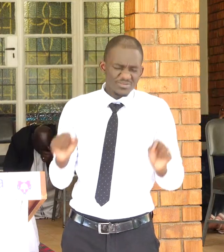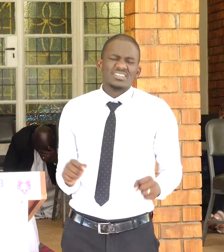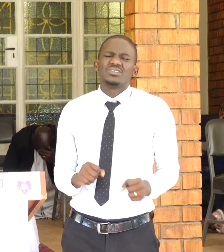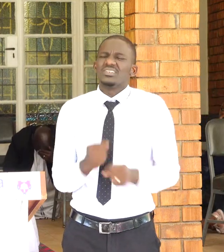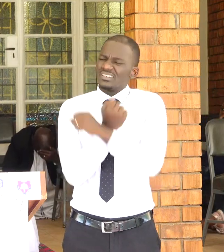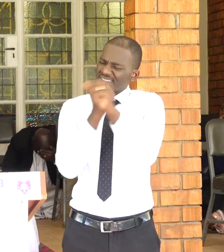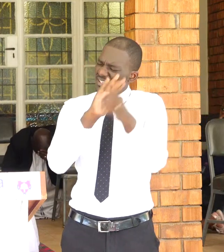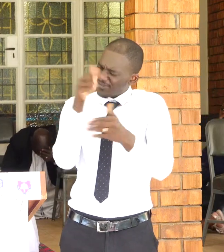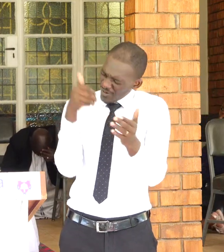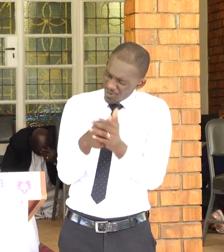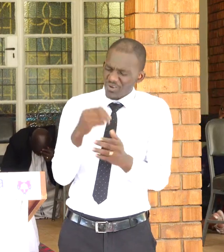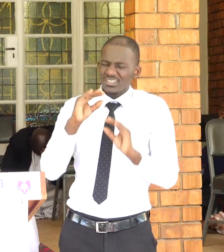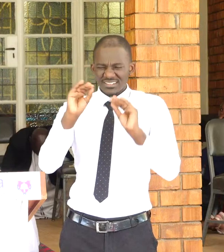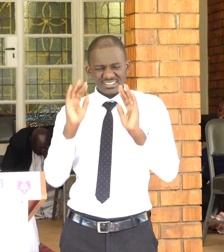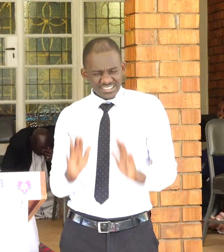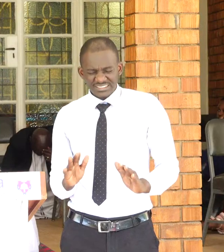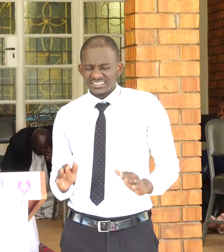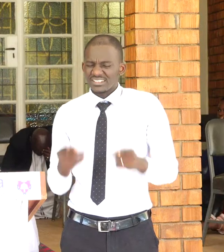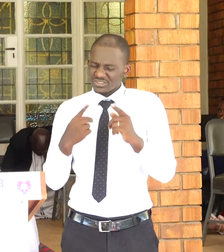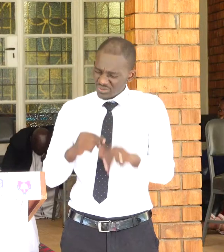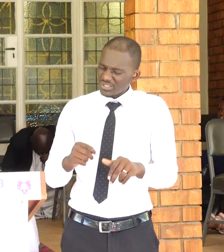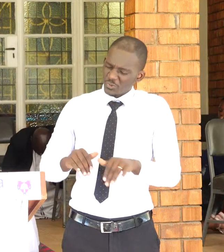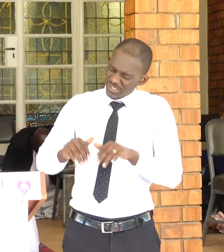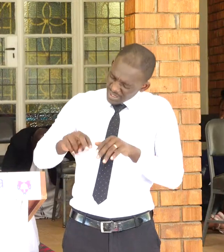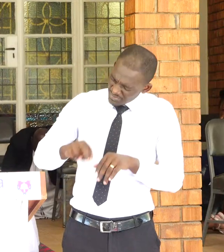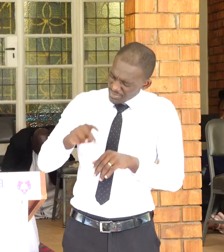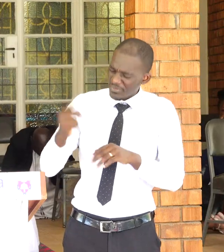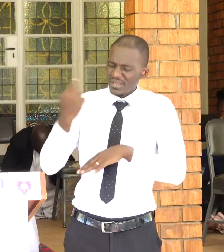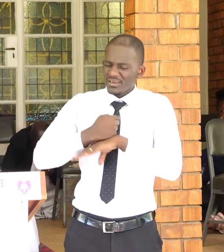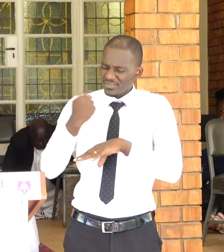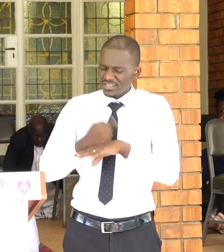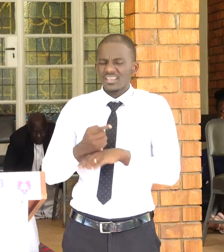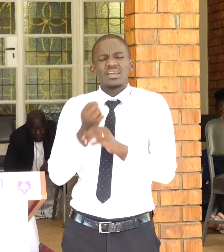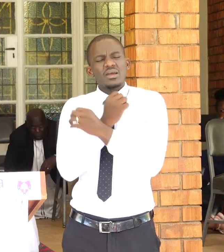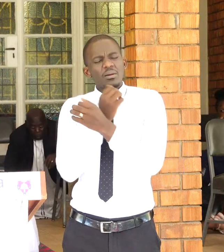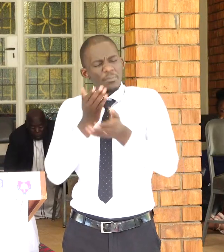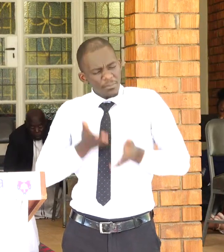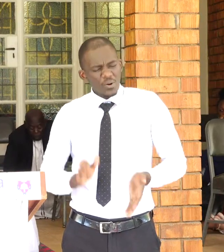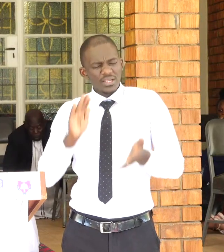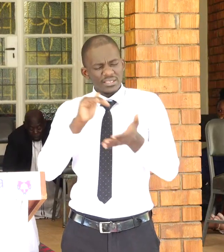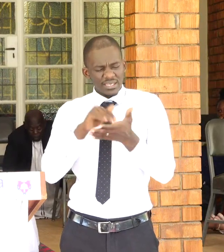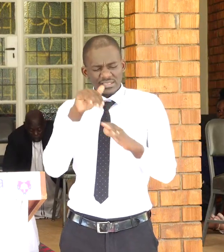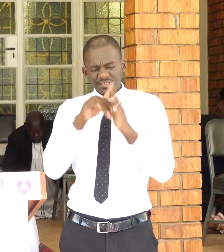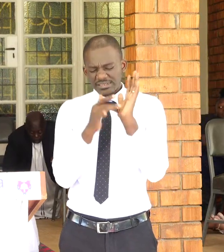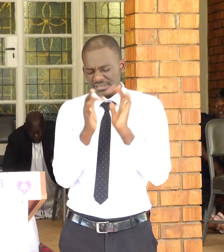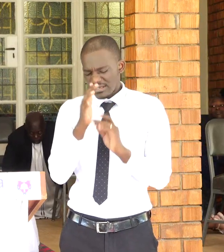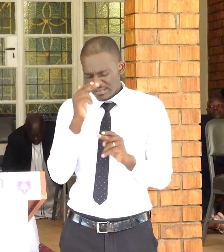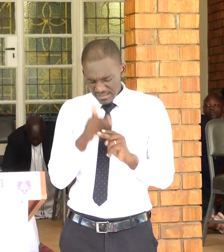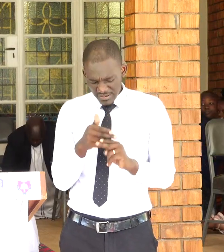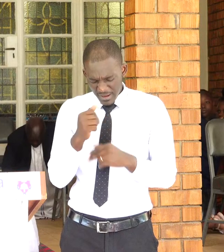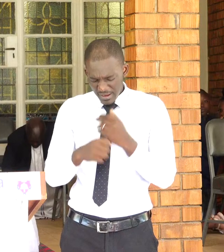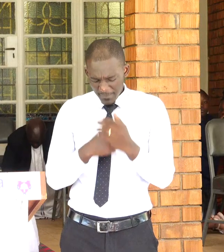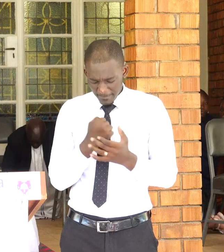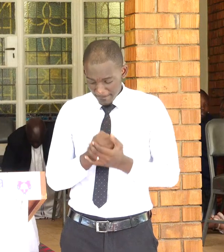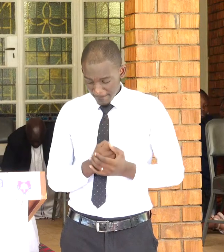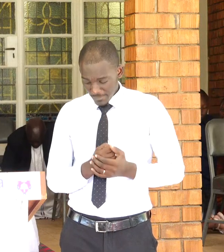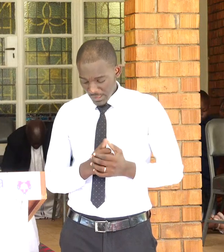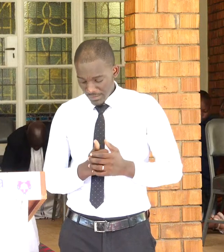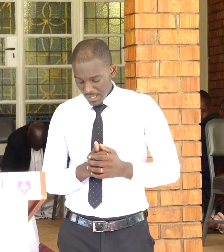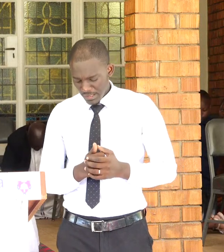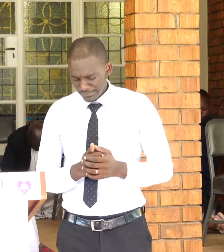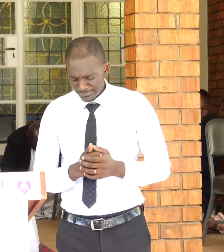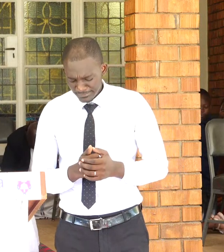w'abasomesa bonna okulokoka tutambule bulijjo nga tuli balokole emisana n'ekiro mu linnya erya Yesu Kristo wetusabidde